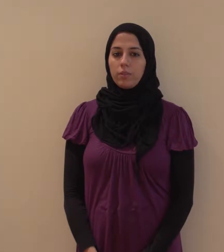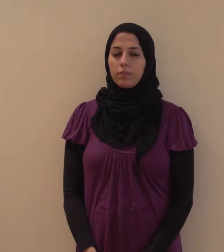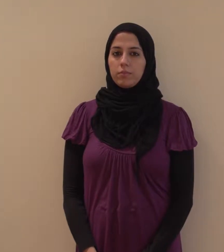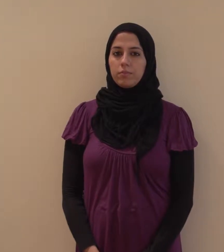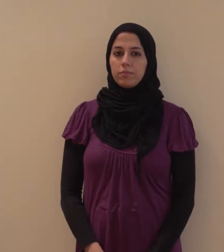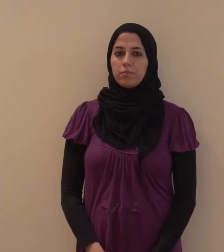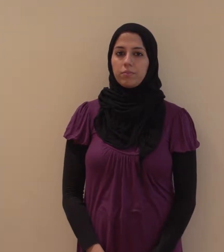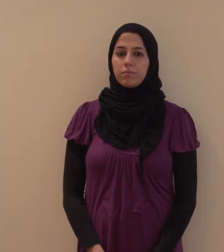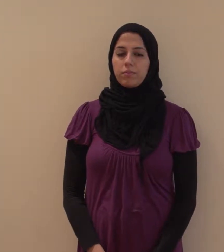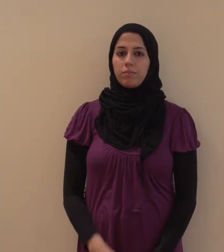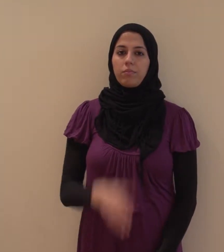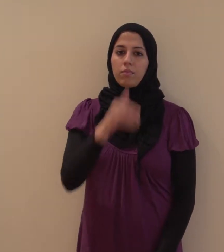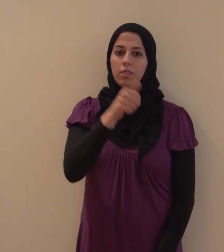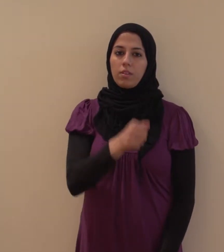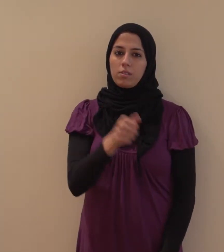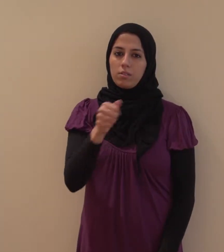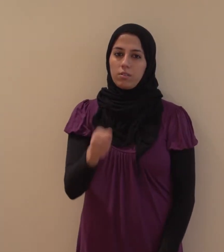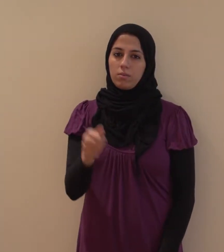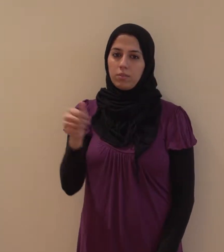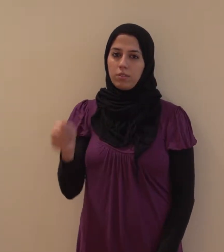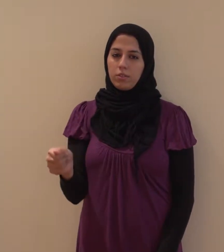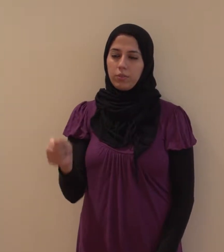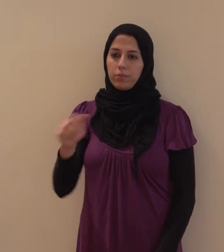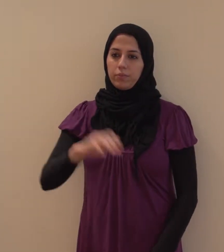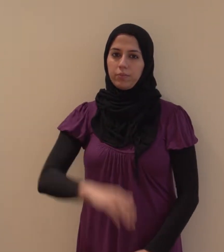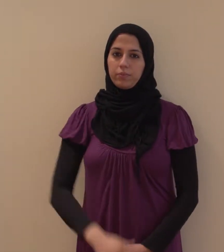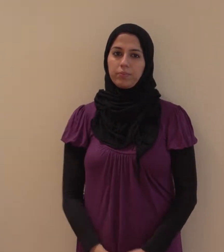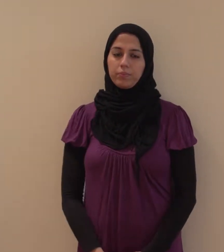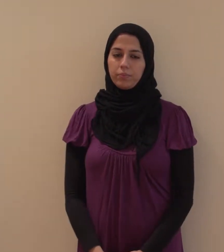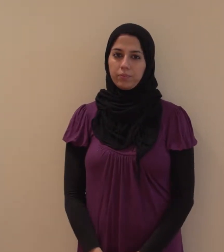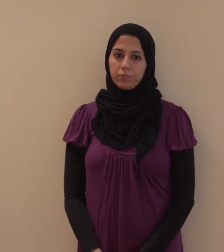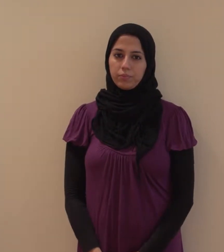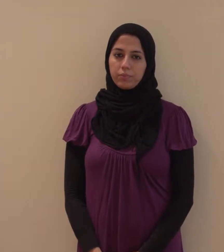Assalamu alaikum wa rahmatullahi wa barakatuh.